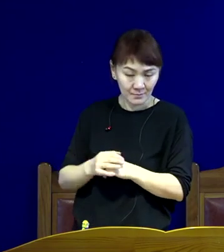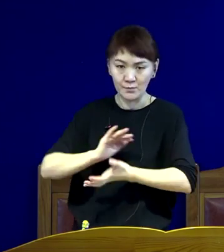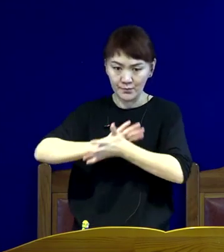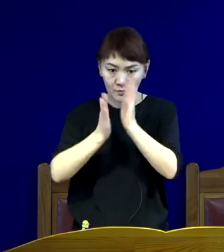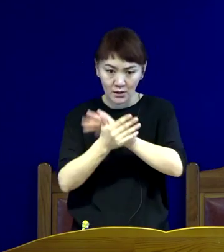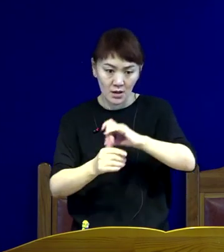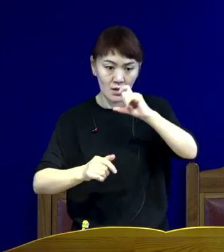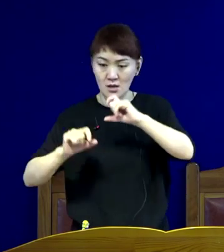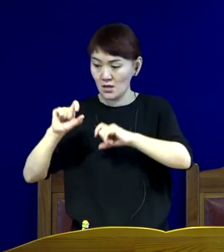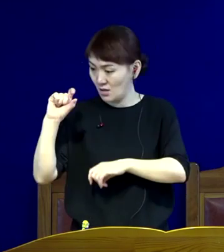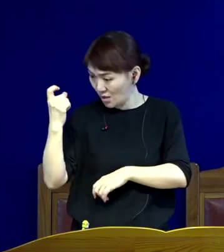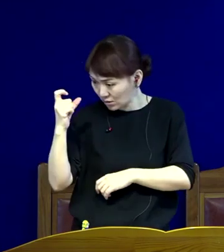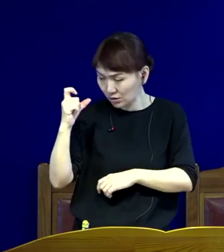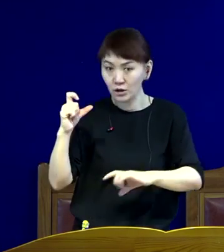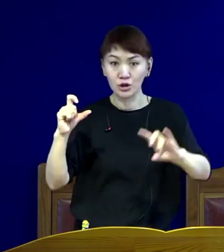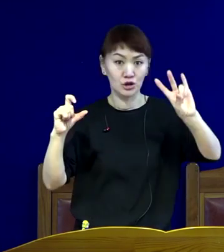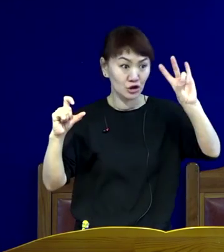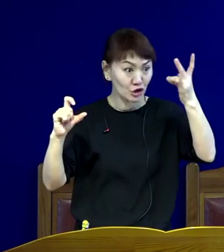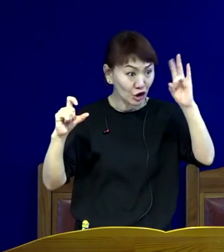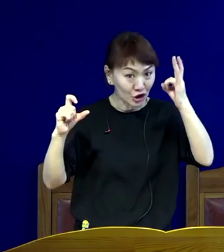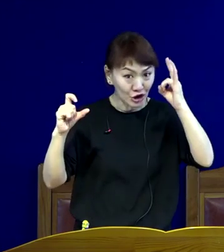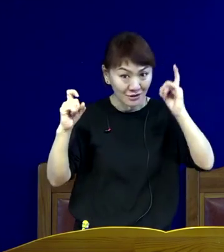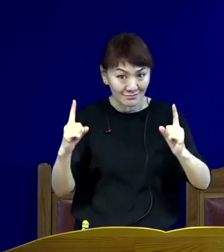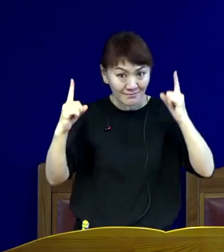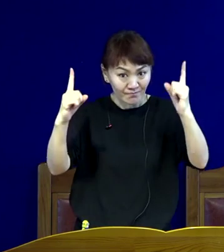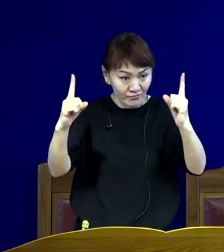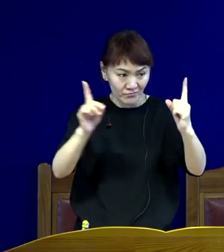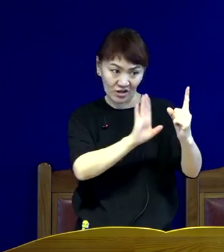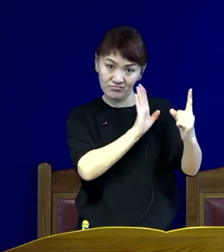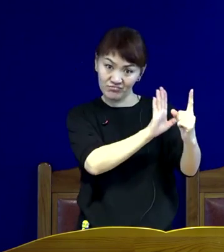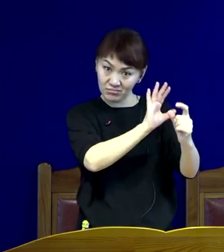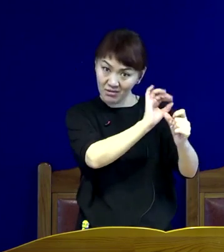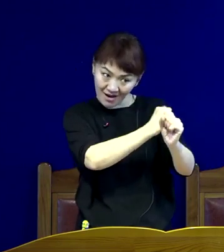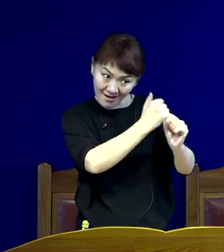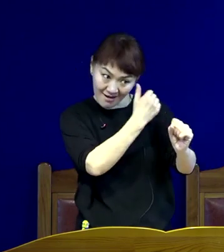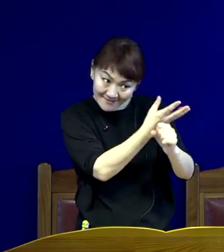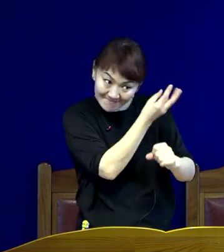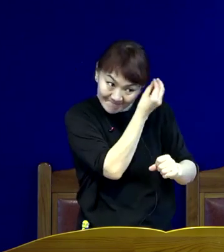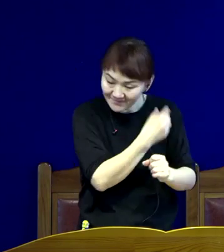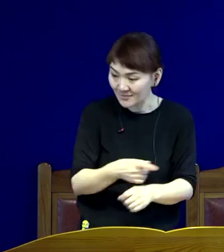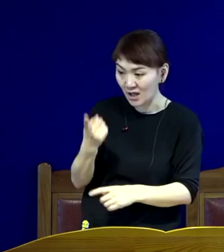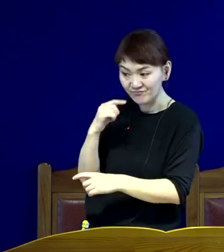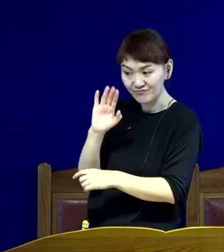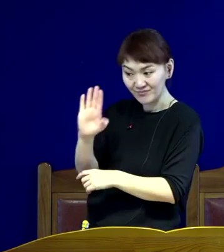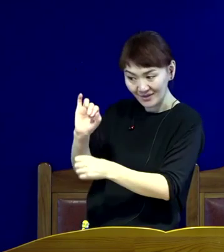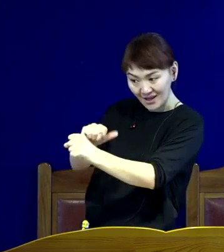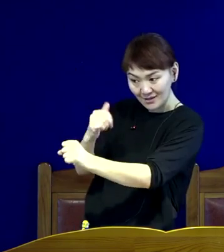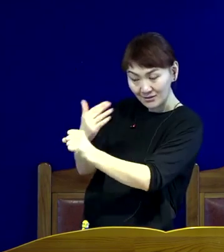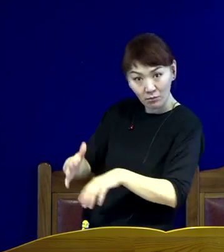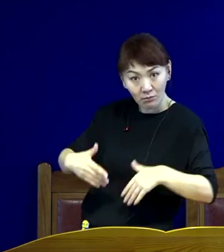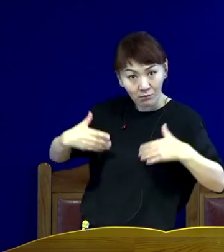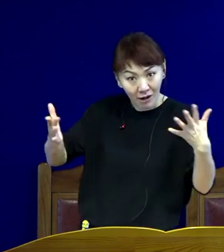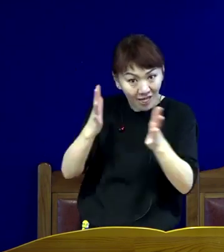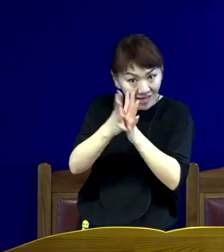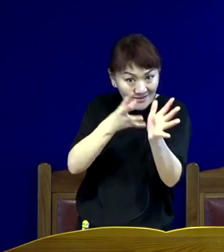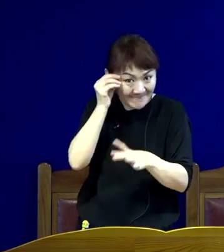хоёрын хувьд тус тусын үүрэг оройлыг өгсөн байгаа үсттэй. Тийм учраас өөр өөрийн үүрэг